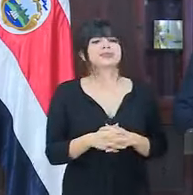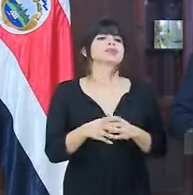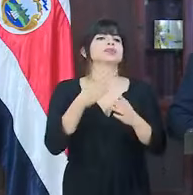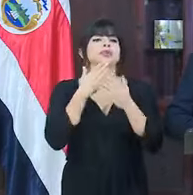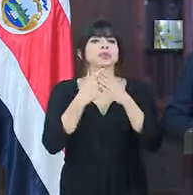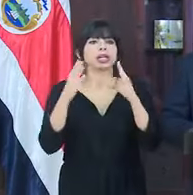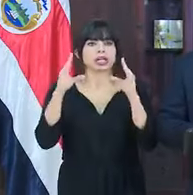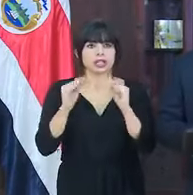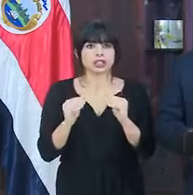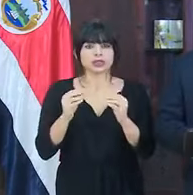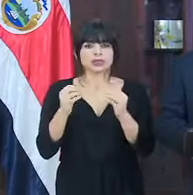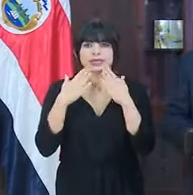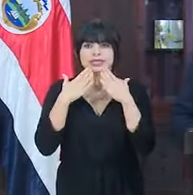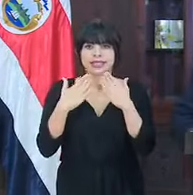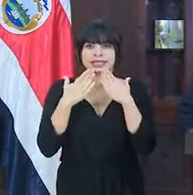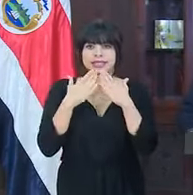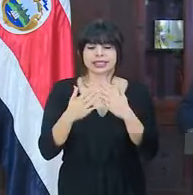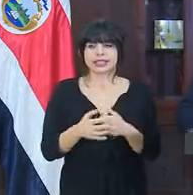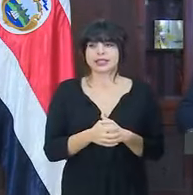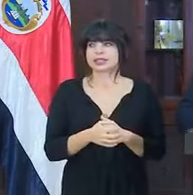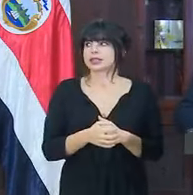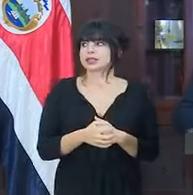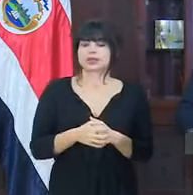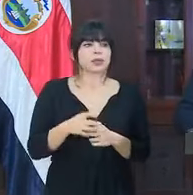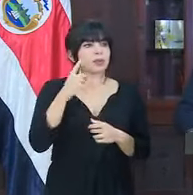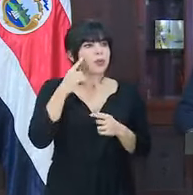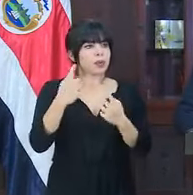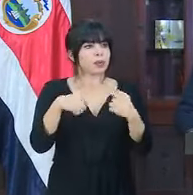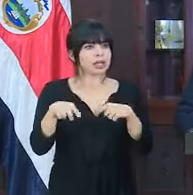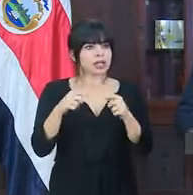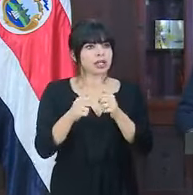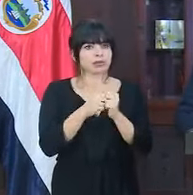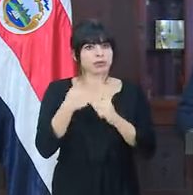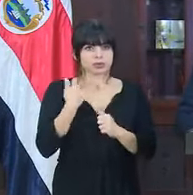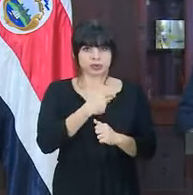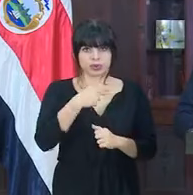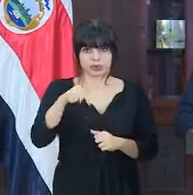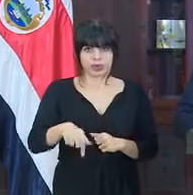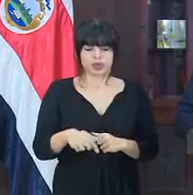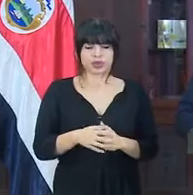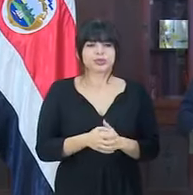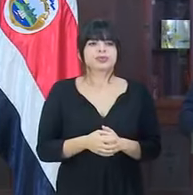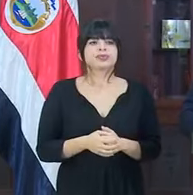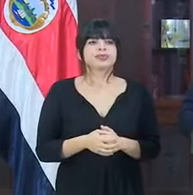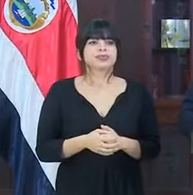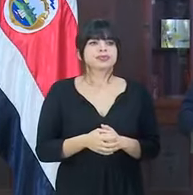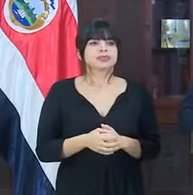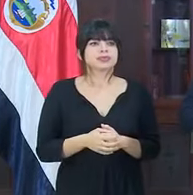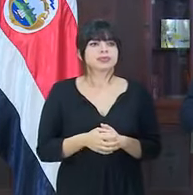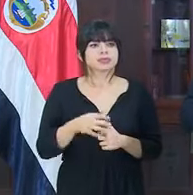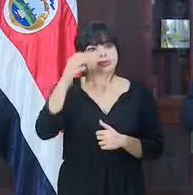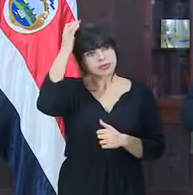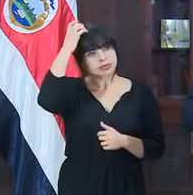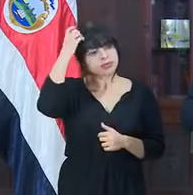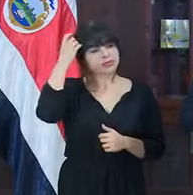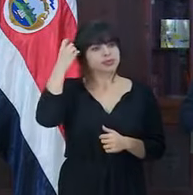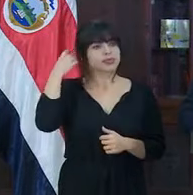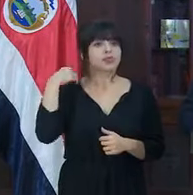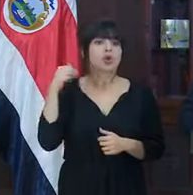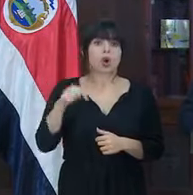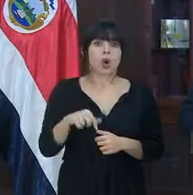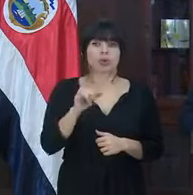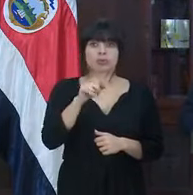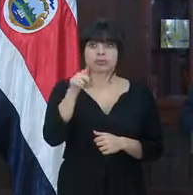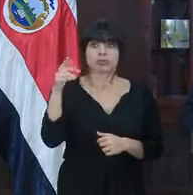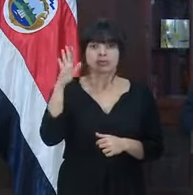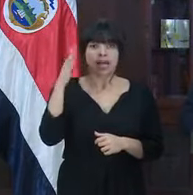Muy buenas noches y les agradecemos mucho por acompañarnos el día de hoy. Hoy, como